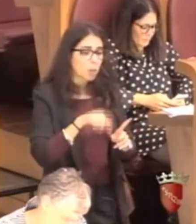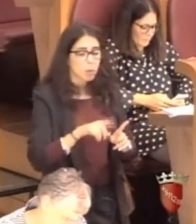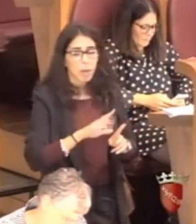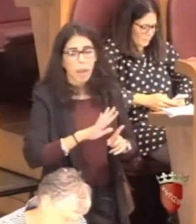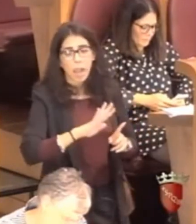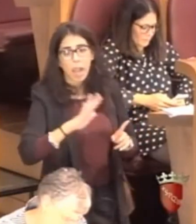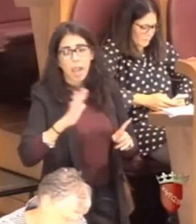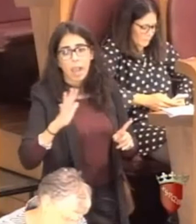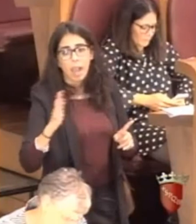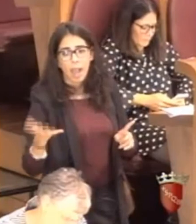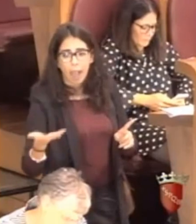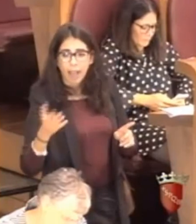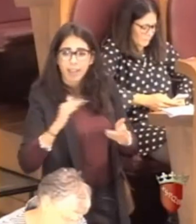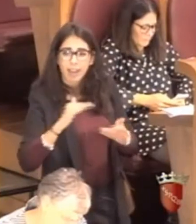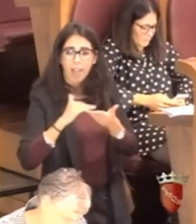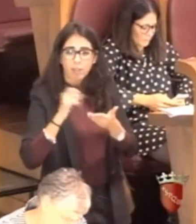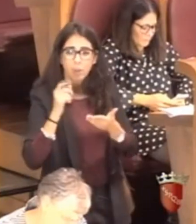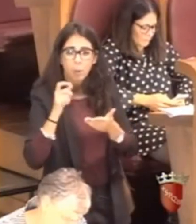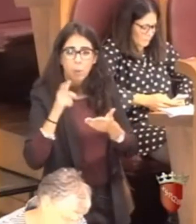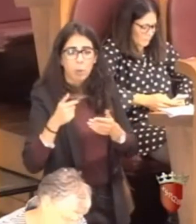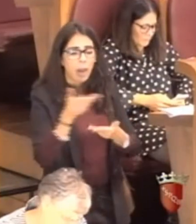attori culturali.